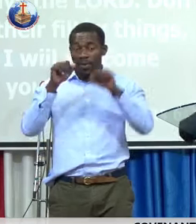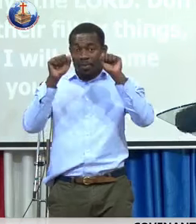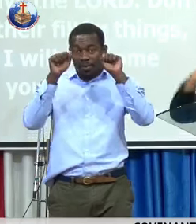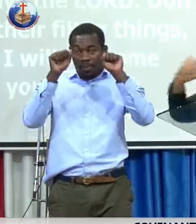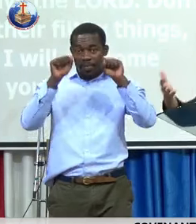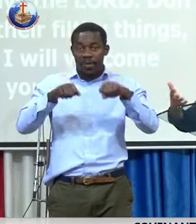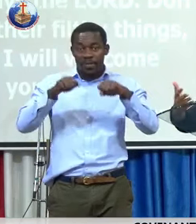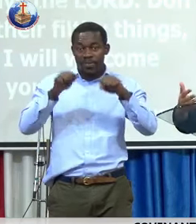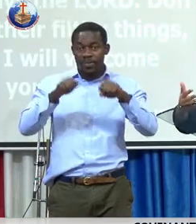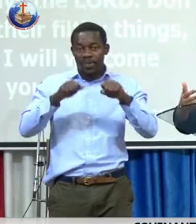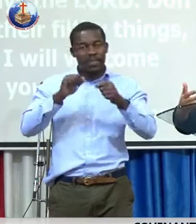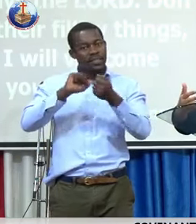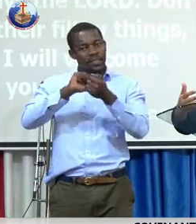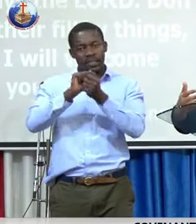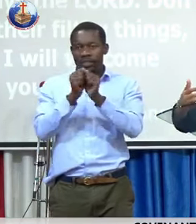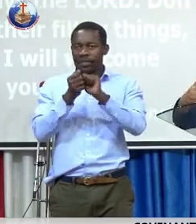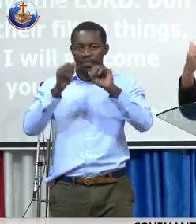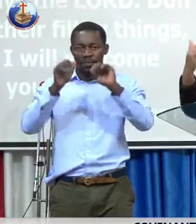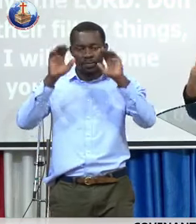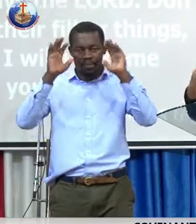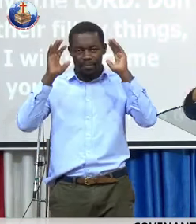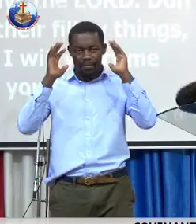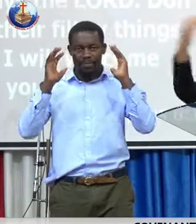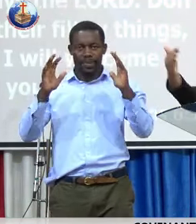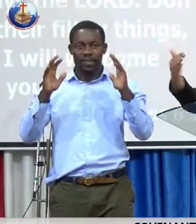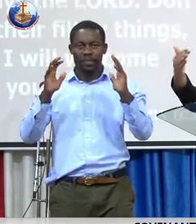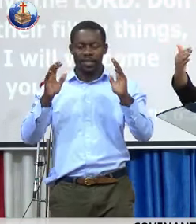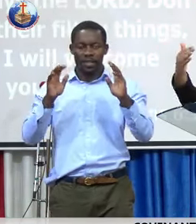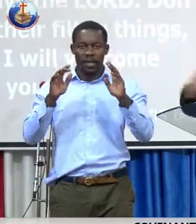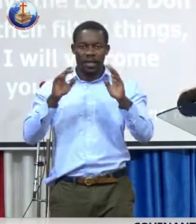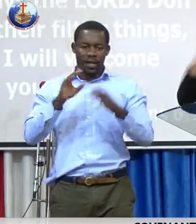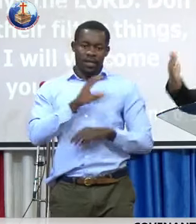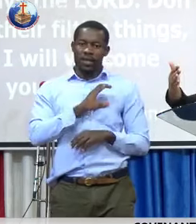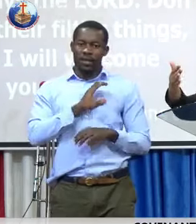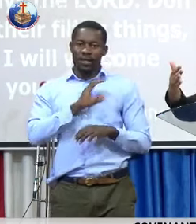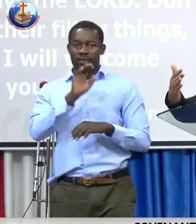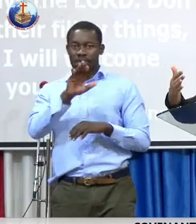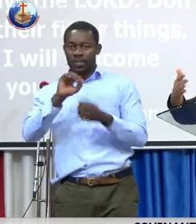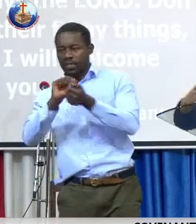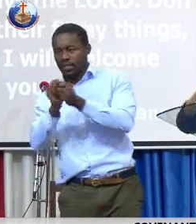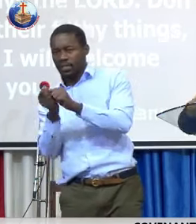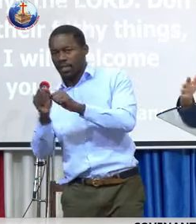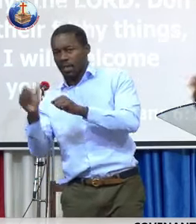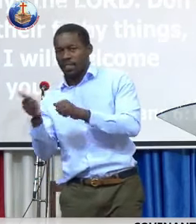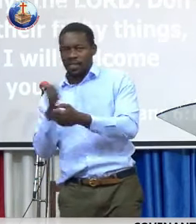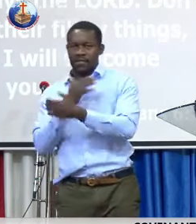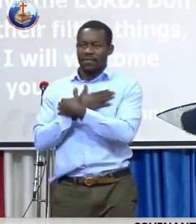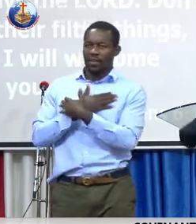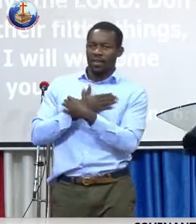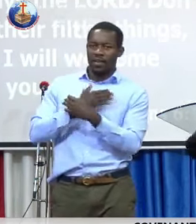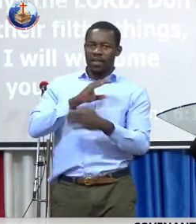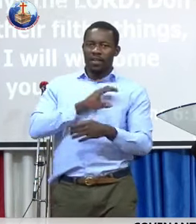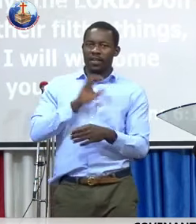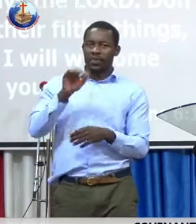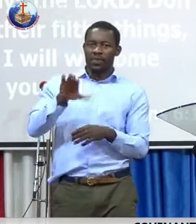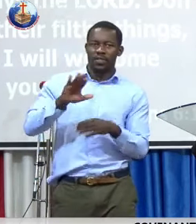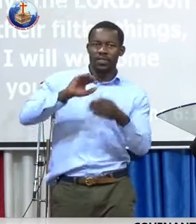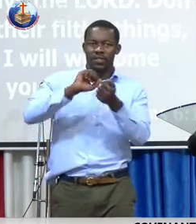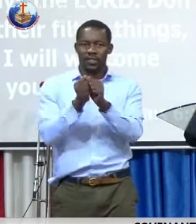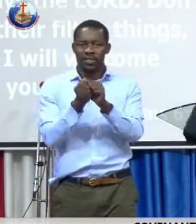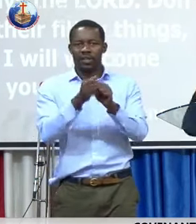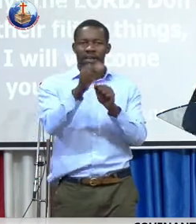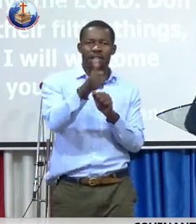us, wanabadilika, na wao wanaenda wanabadilisha wengine, wanabadilisha wengine, hata tukisimama kama watu wa Mungu